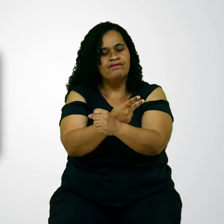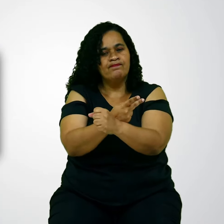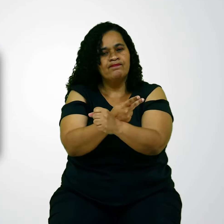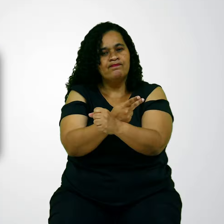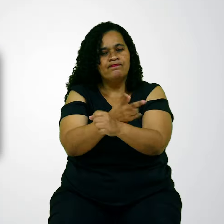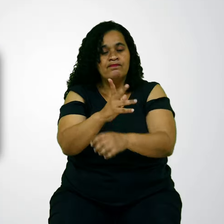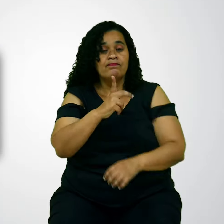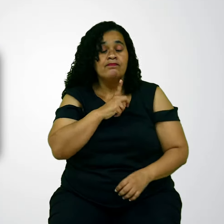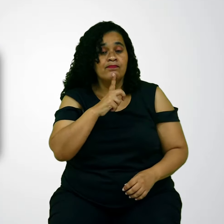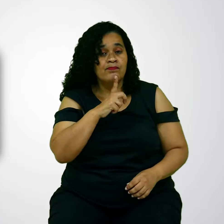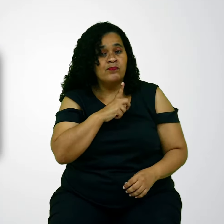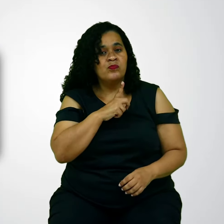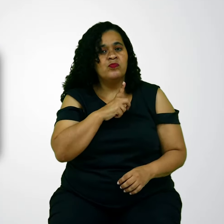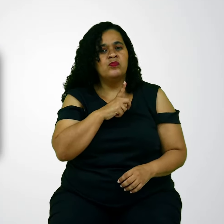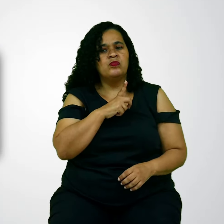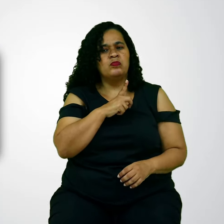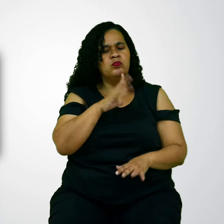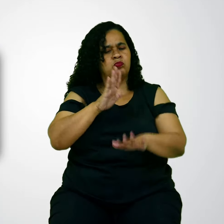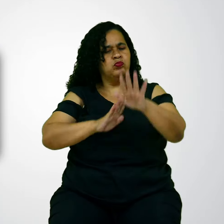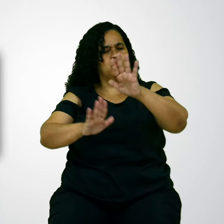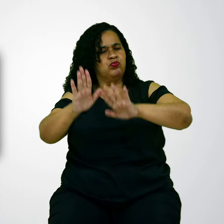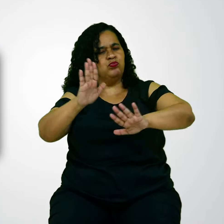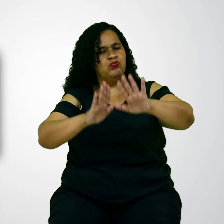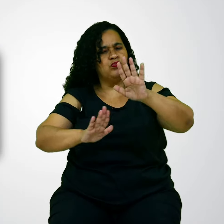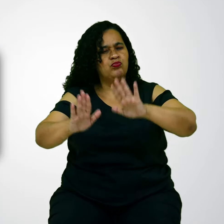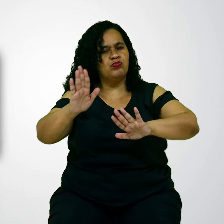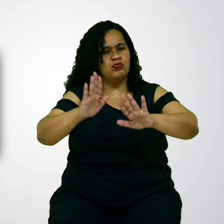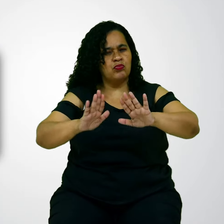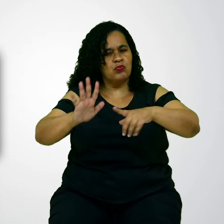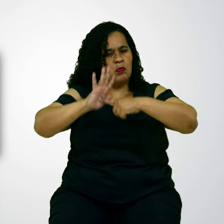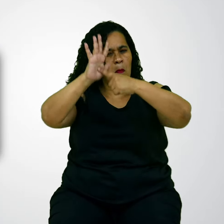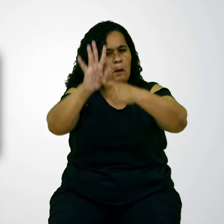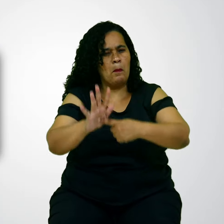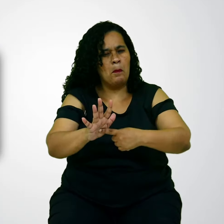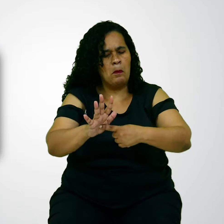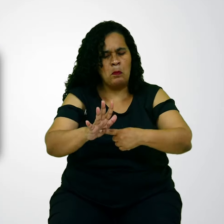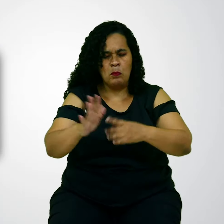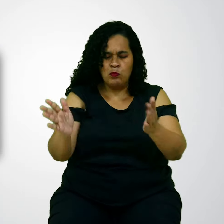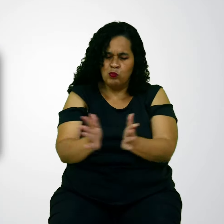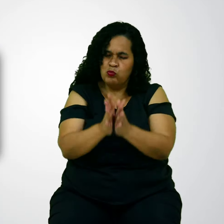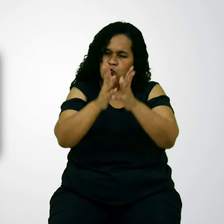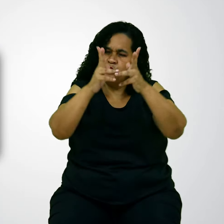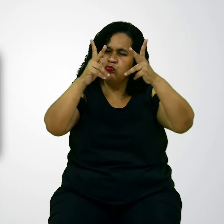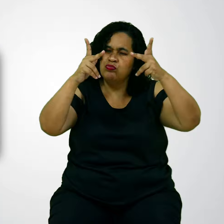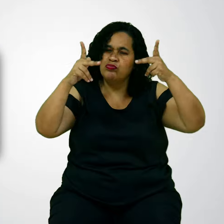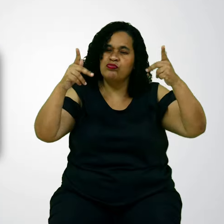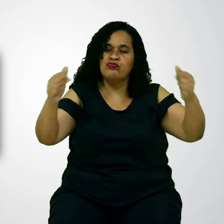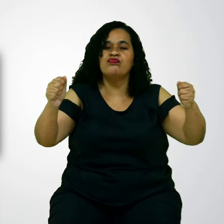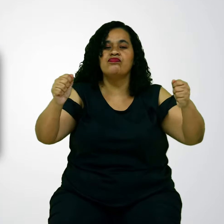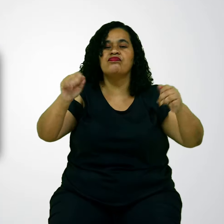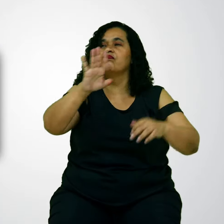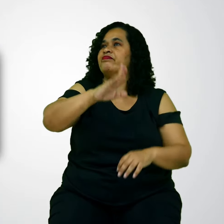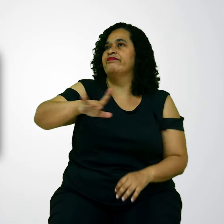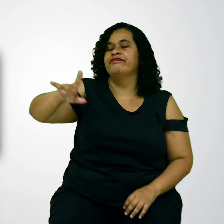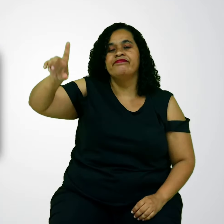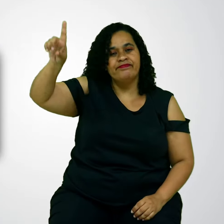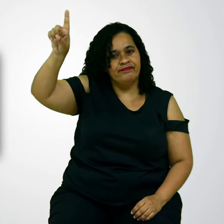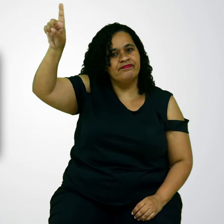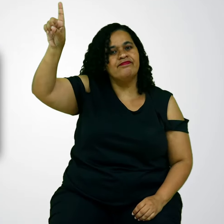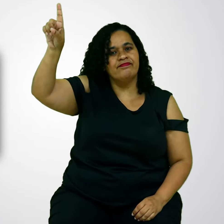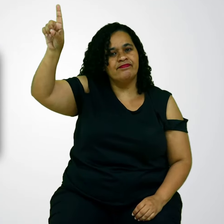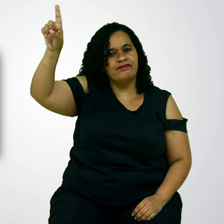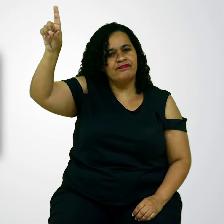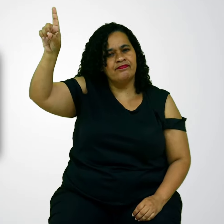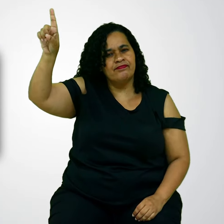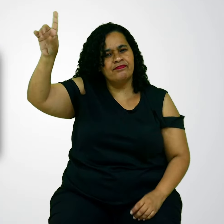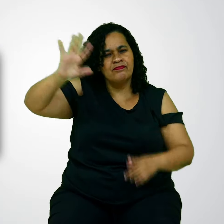bastante cuidado, excelência para apresentar o melhor para a igreja e para Deus, né? Será que não tem uma mensagem de esperança para